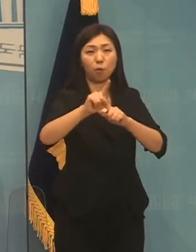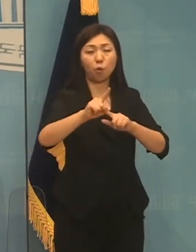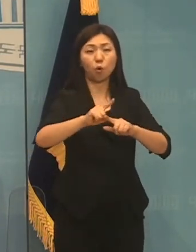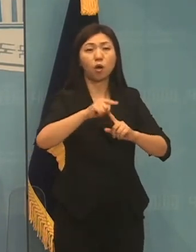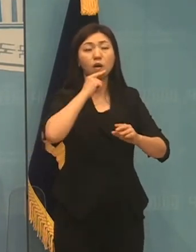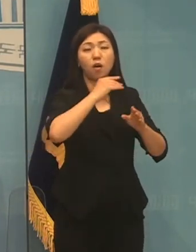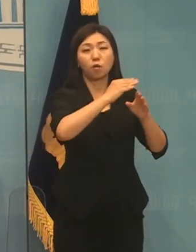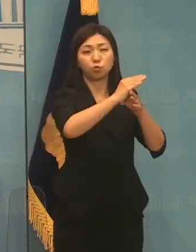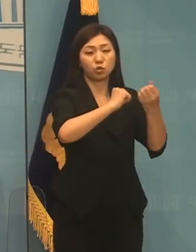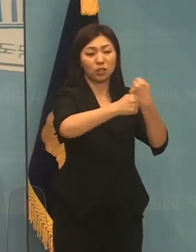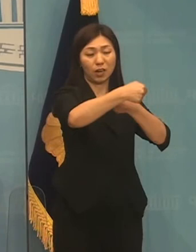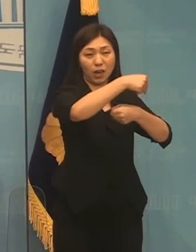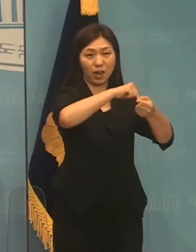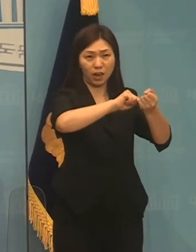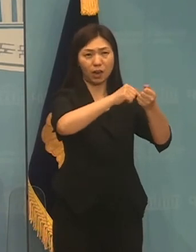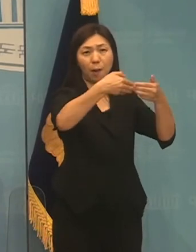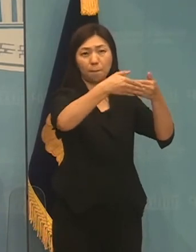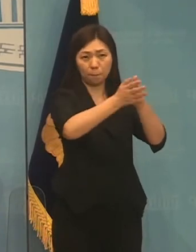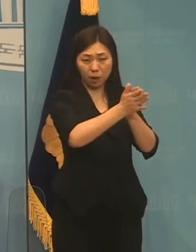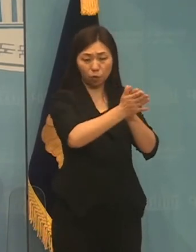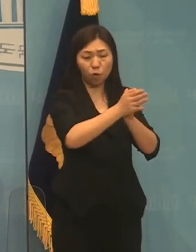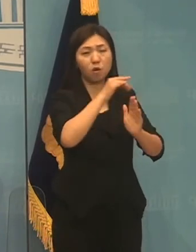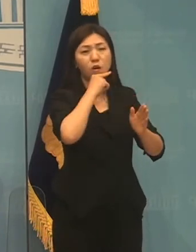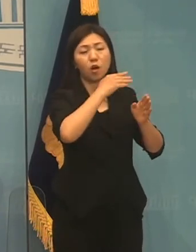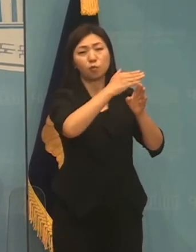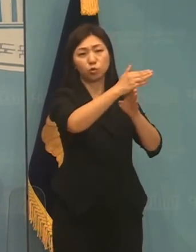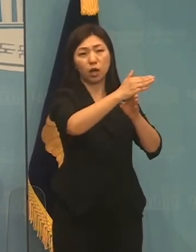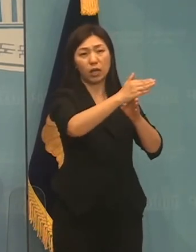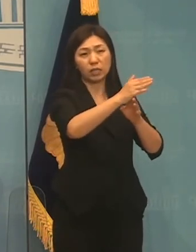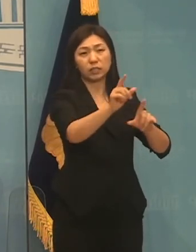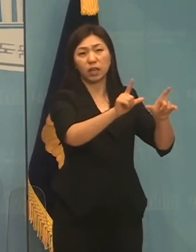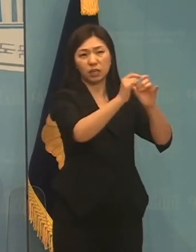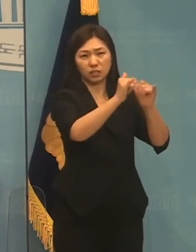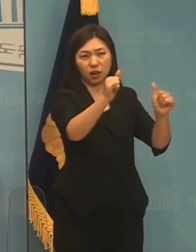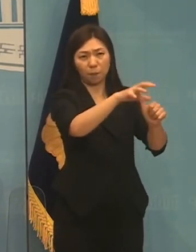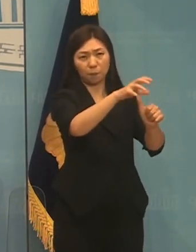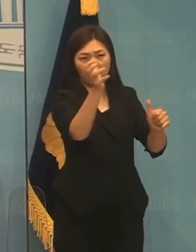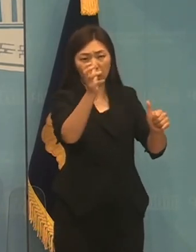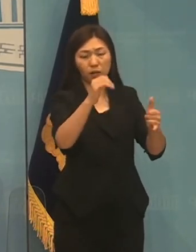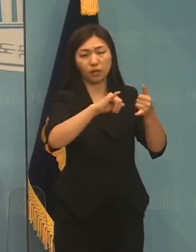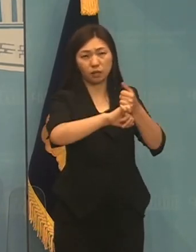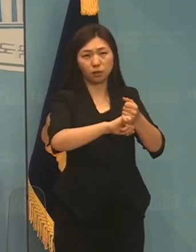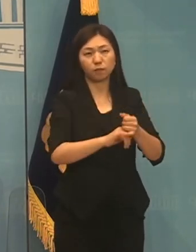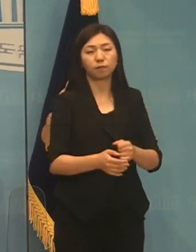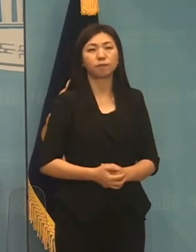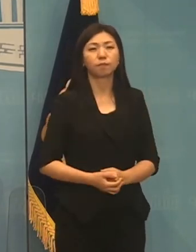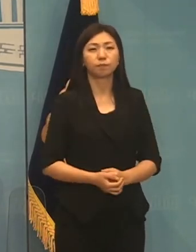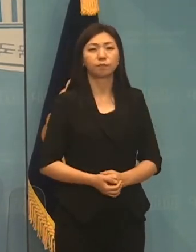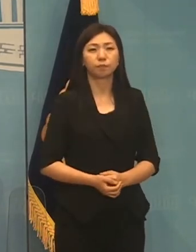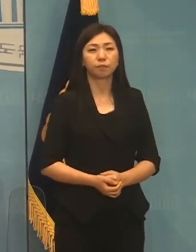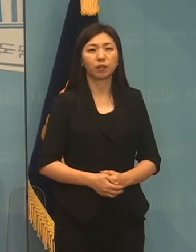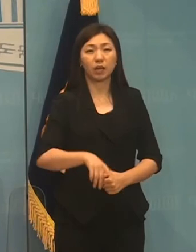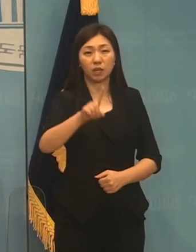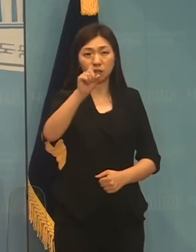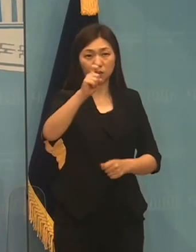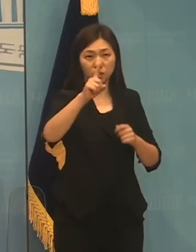북핵을 폐기하고 북한 주민을 해방시키겠습니다.